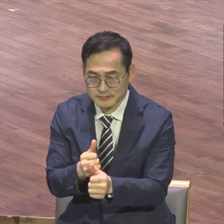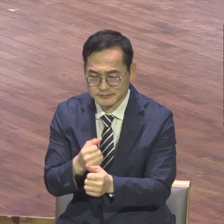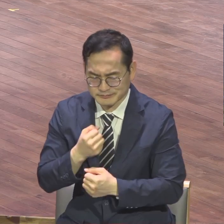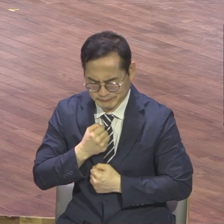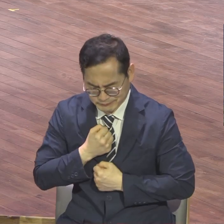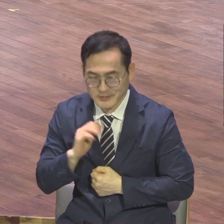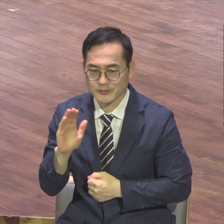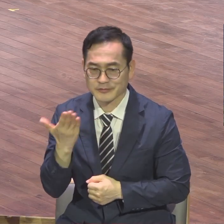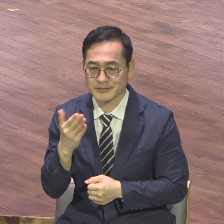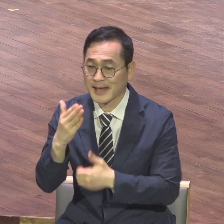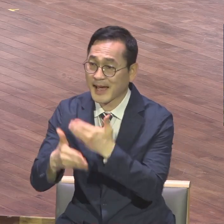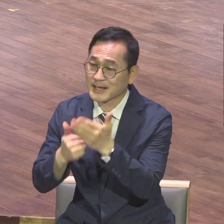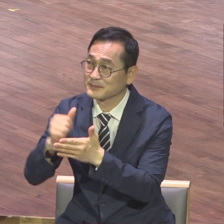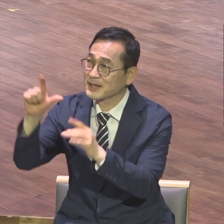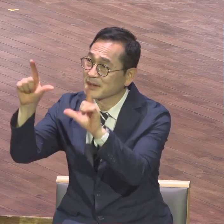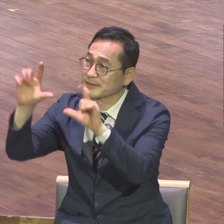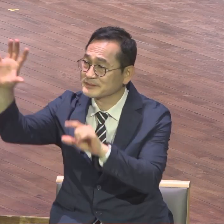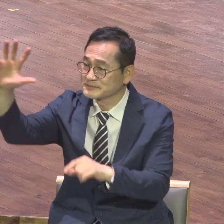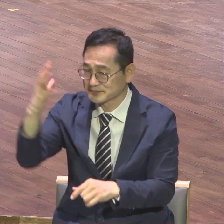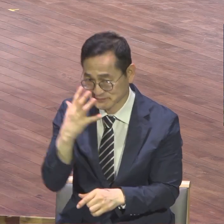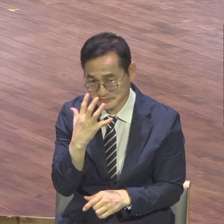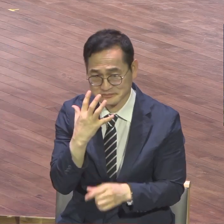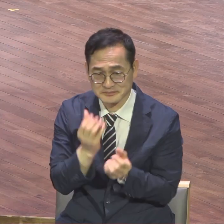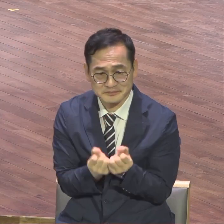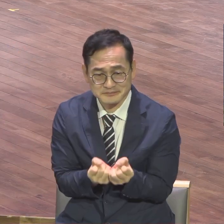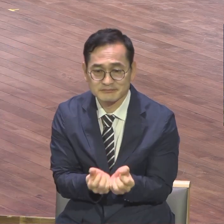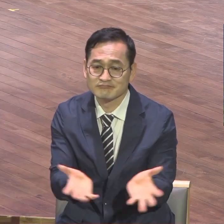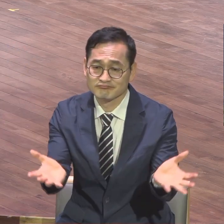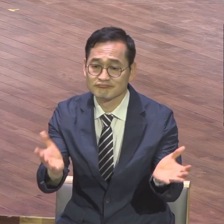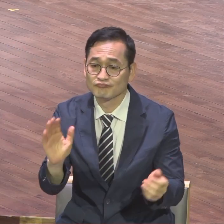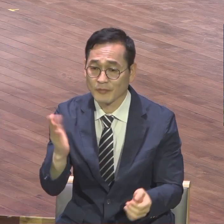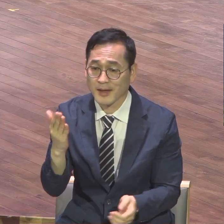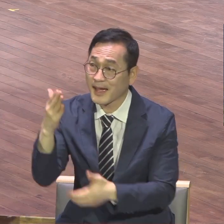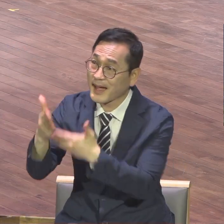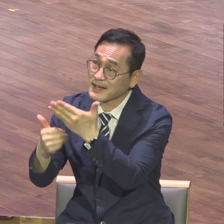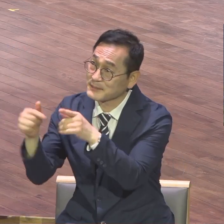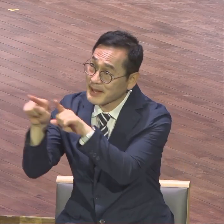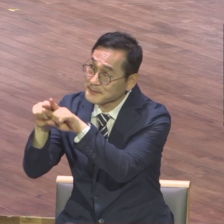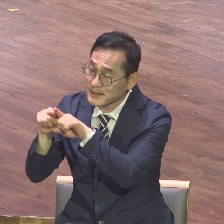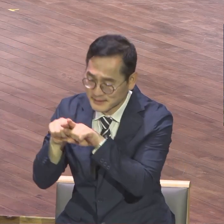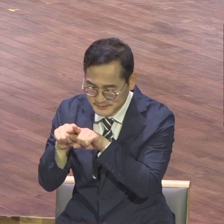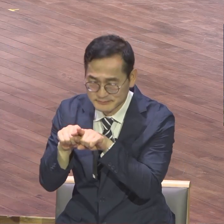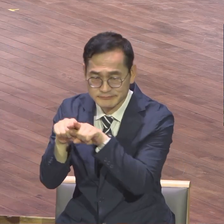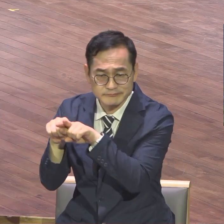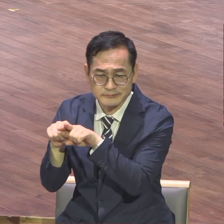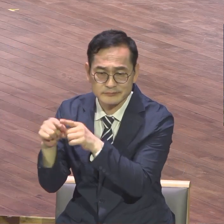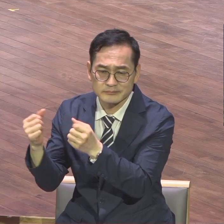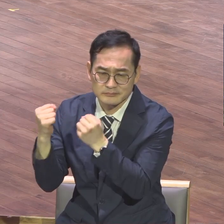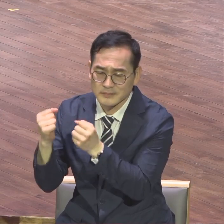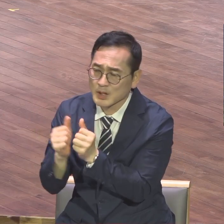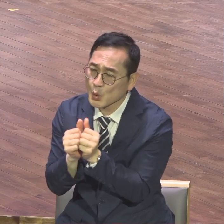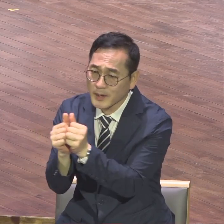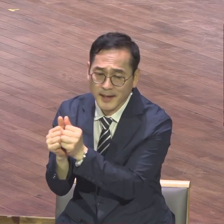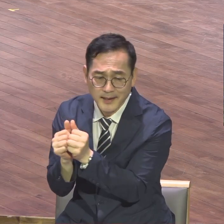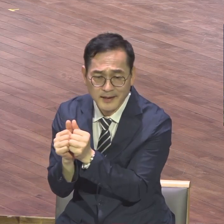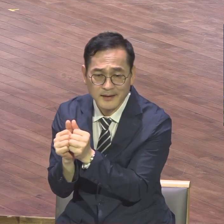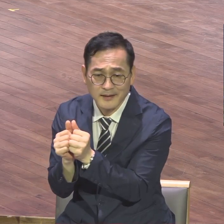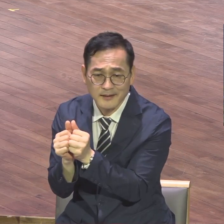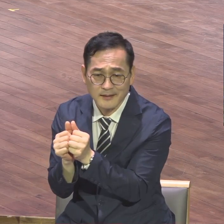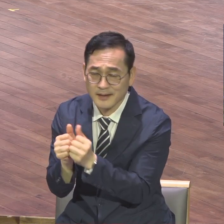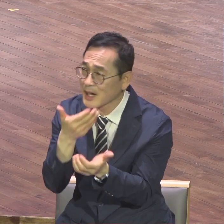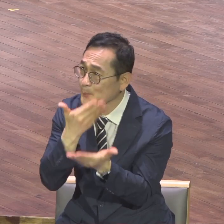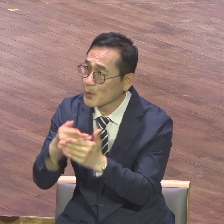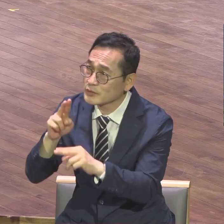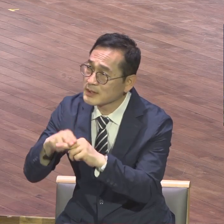하나님의 형상을 닮았잖아요. 삼위 하나님이 함께 하시고 하나님이 힘을 주시고, 응? 하나님께서